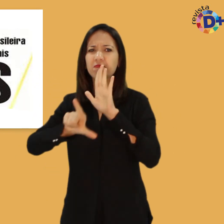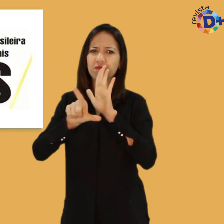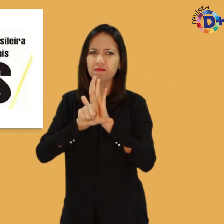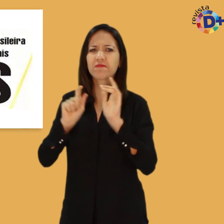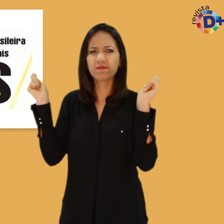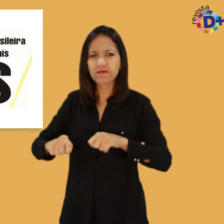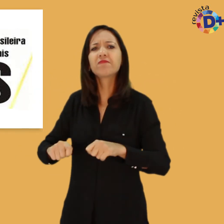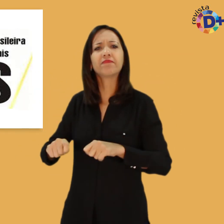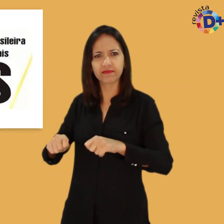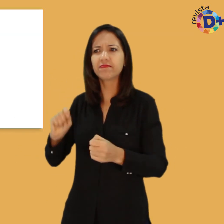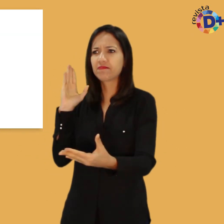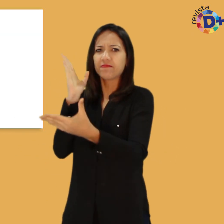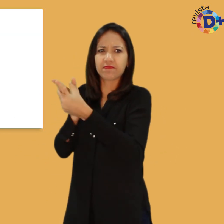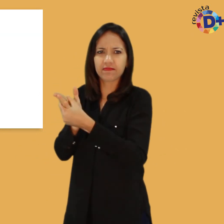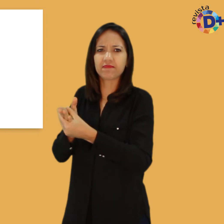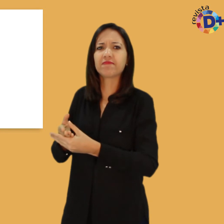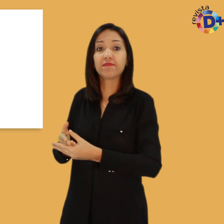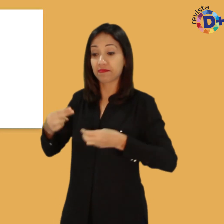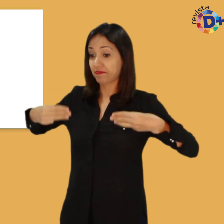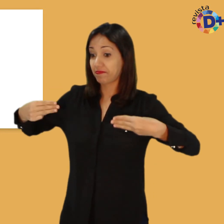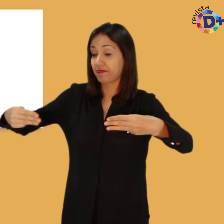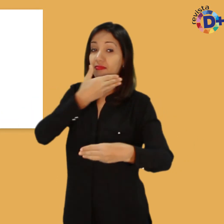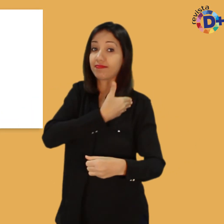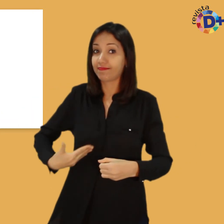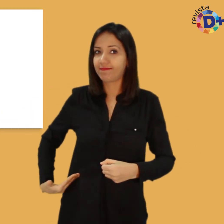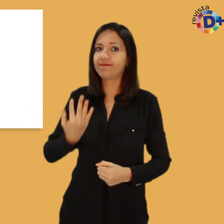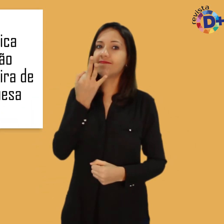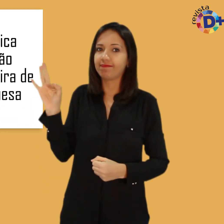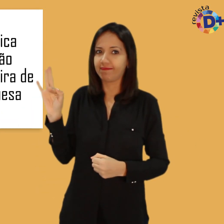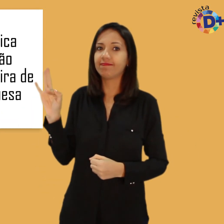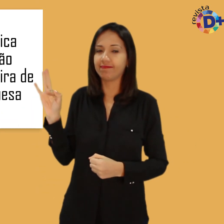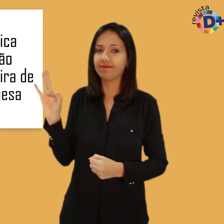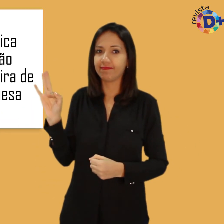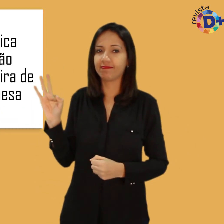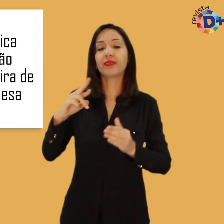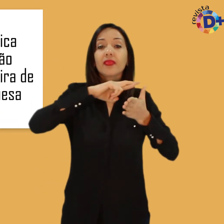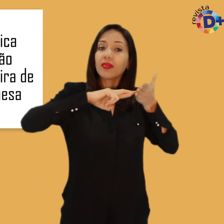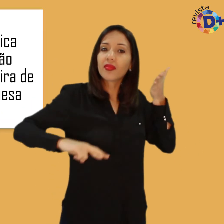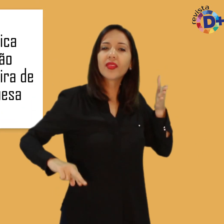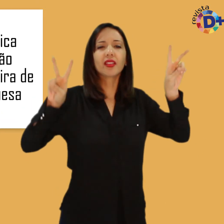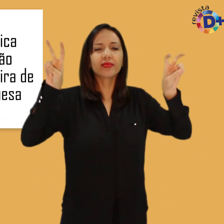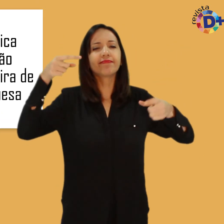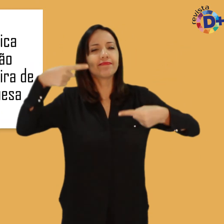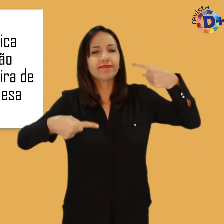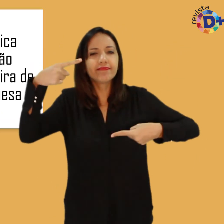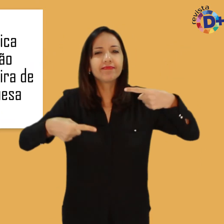sendo passível de arguição pelo Ministério Público Federal. O relatório sobre a política linguística de